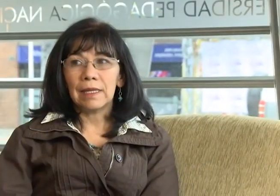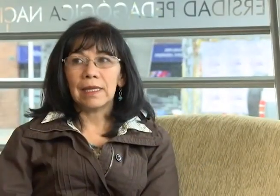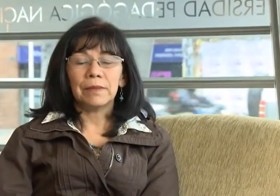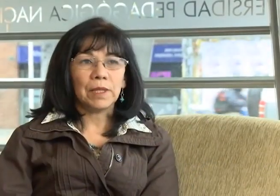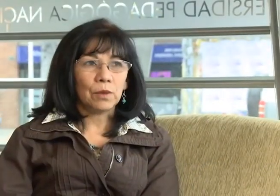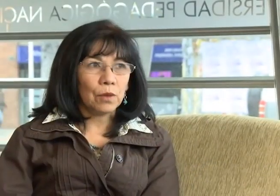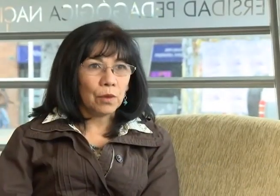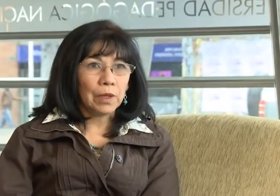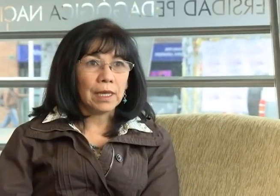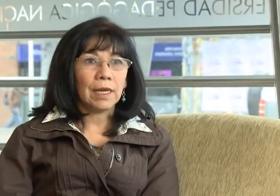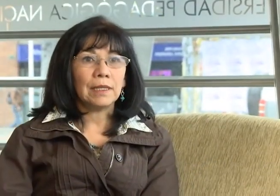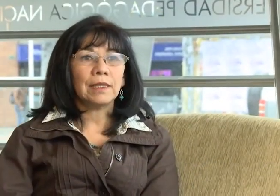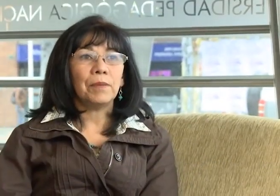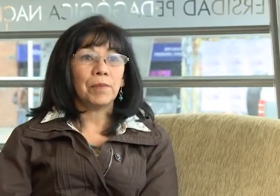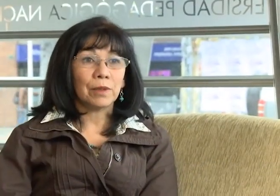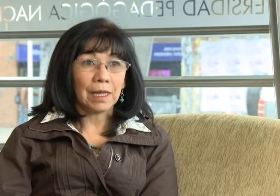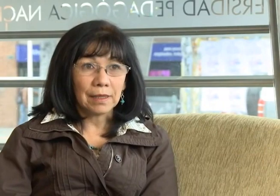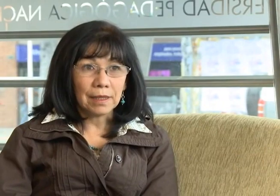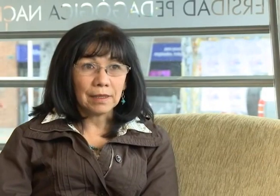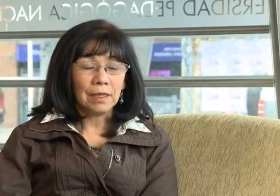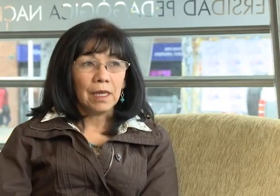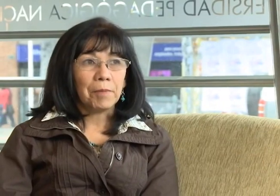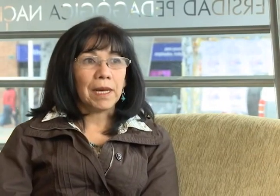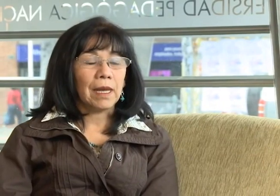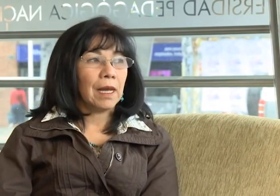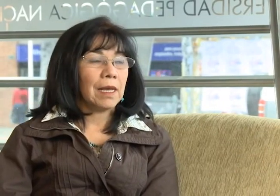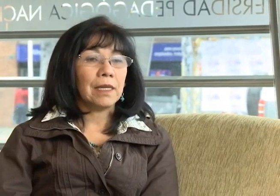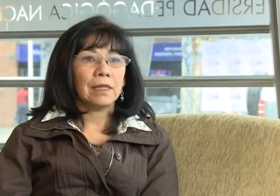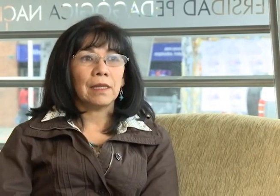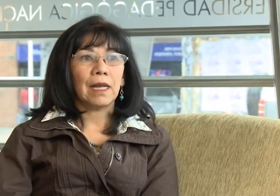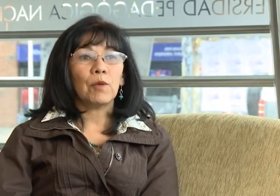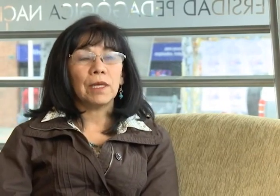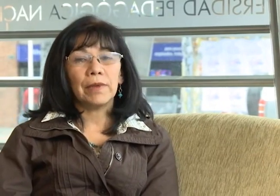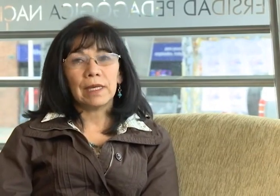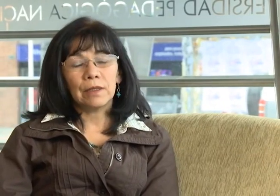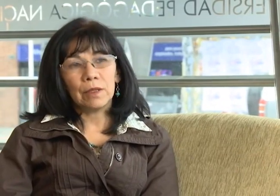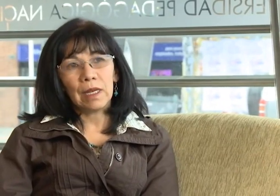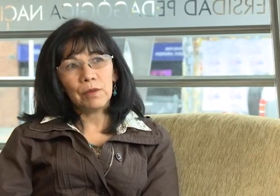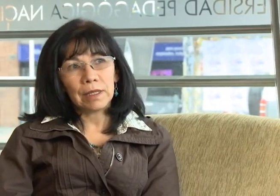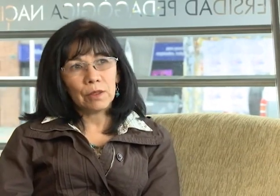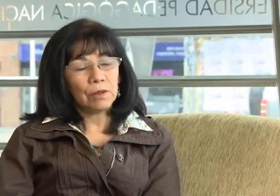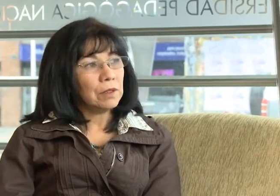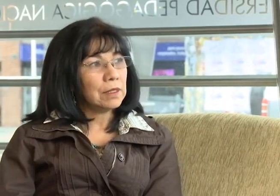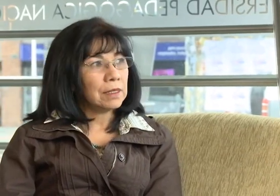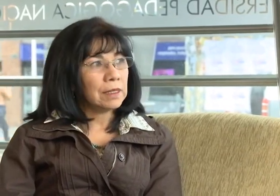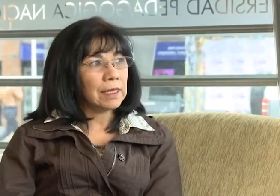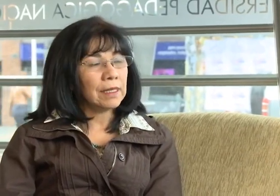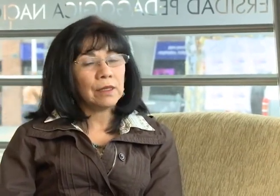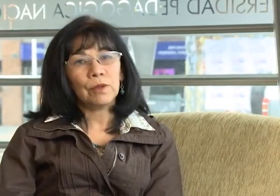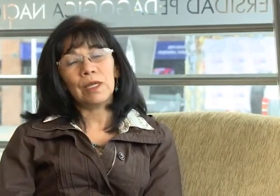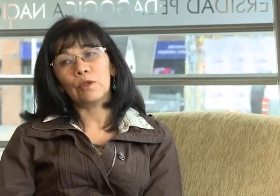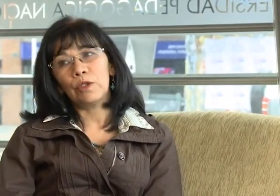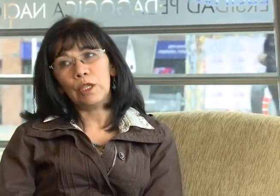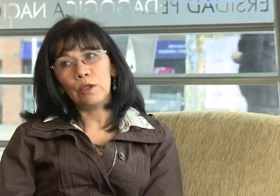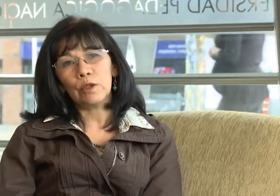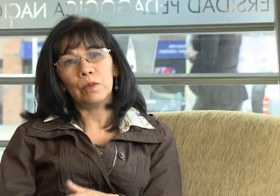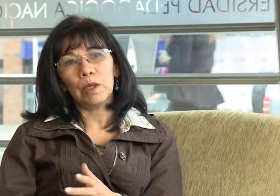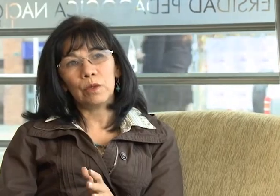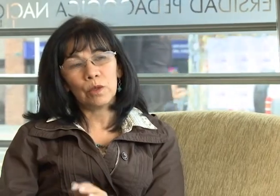didácticas, metodológicas, importantes para la cualificación de la educación, tanto de los niños como de los